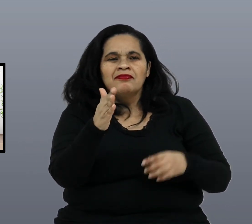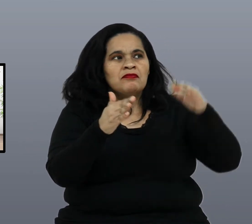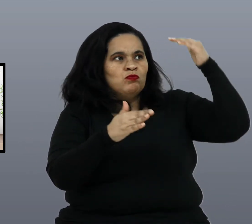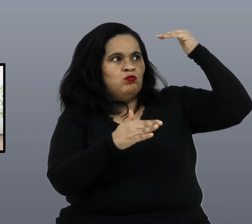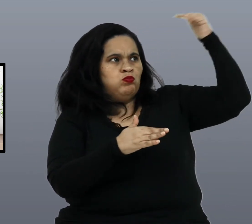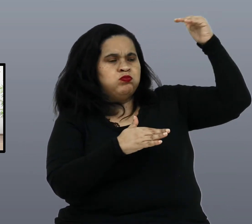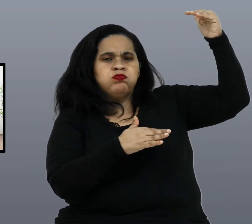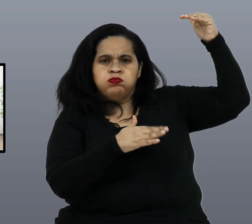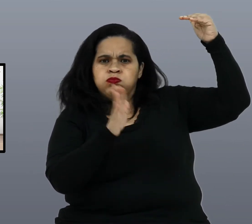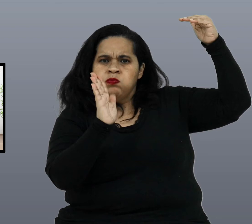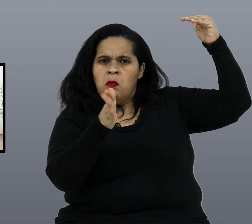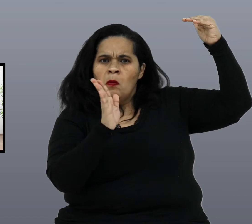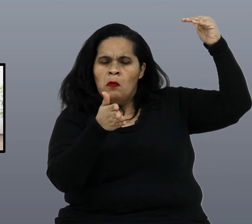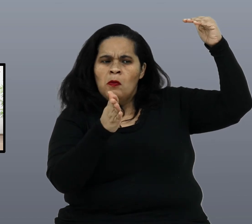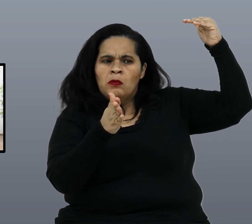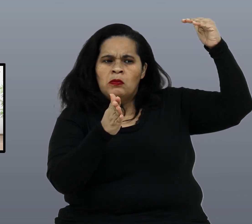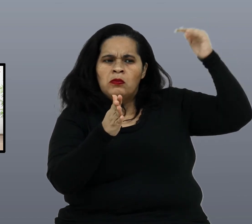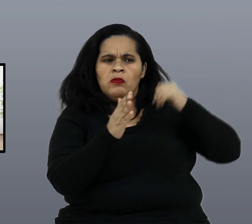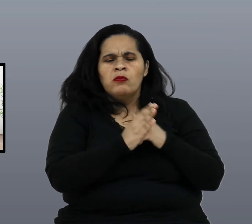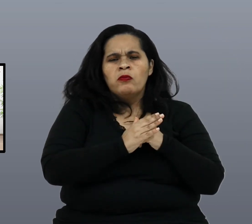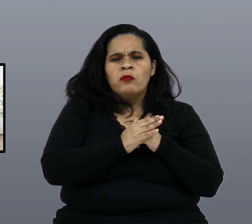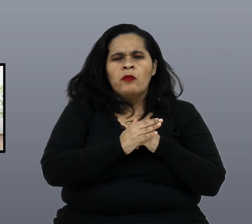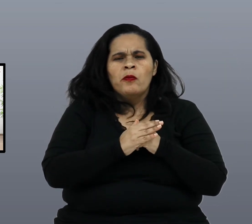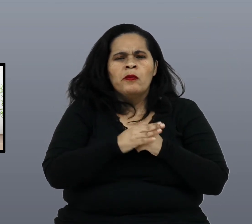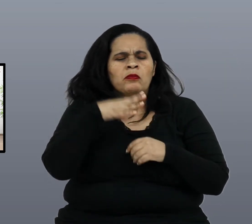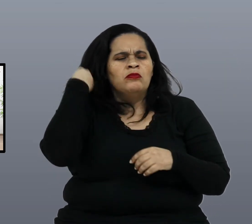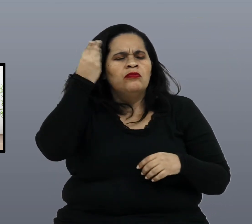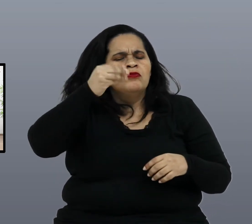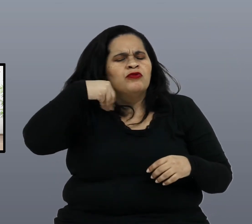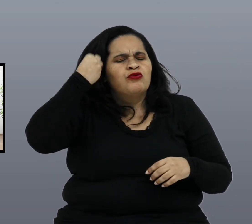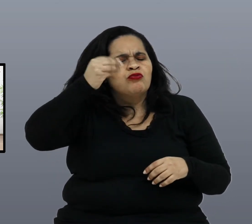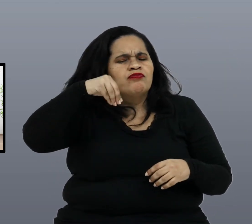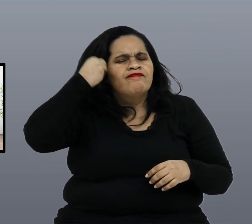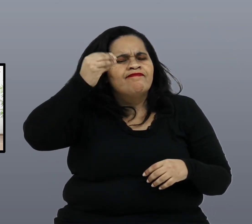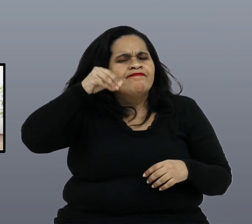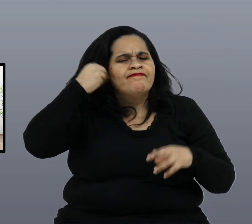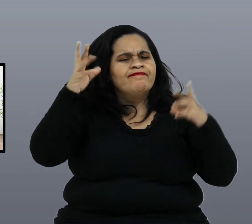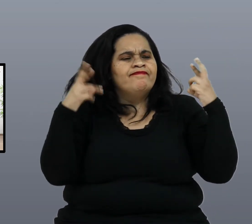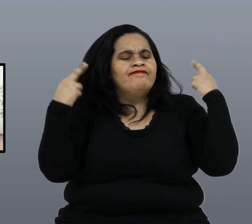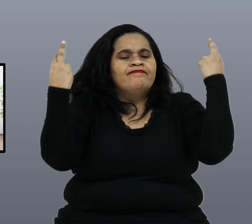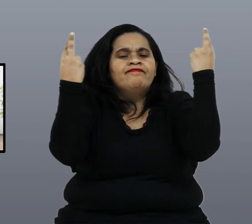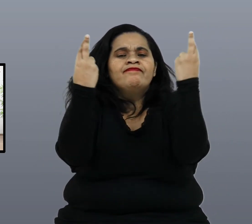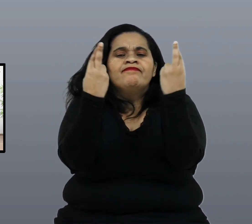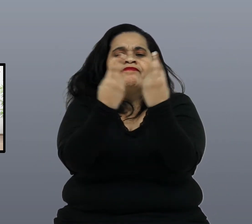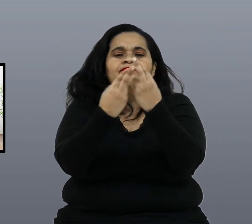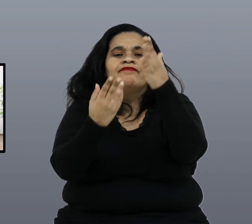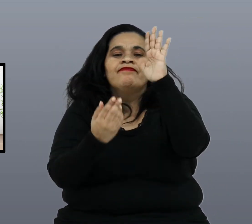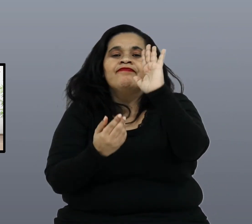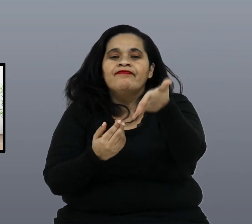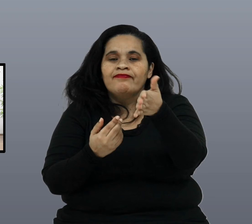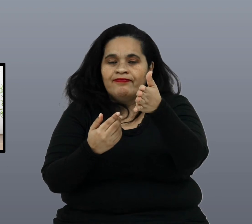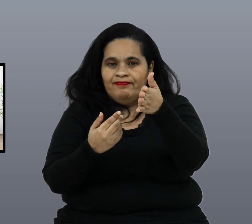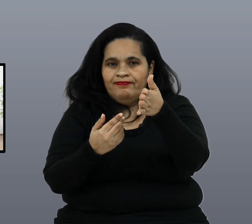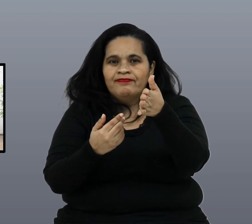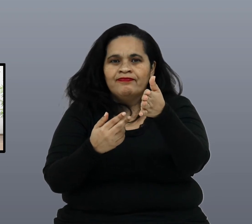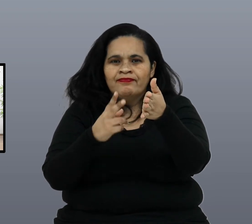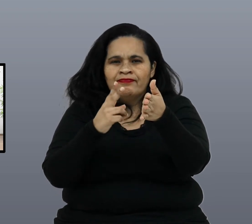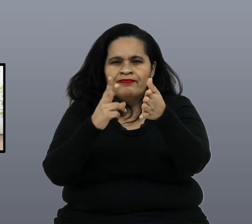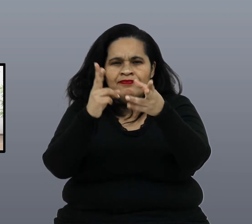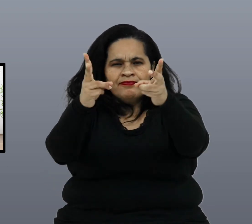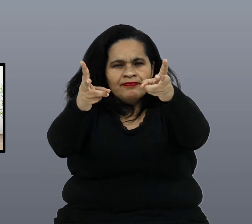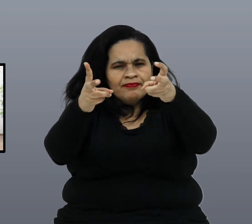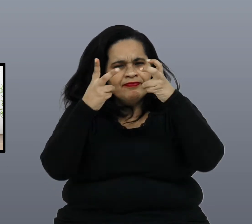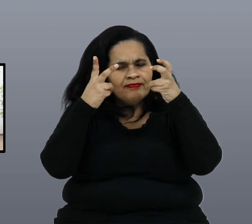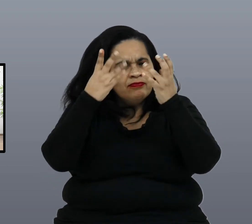tem assim passado por grandes experiências, né, em outros reinados, porque você vai ver do começo, ele